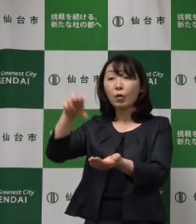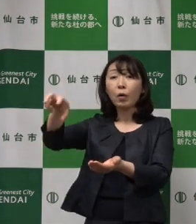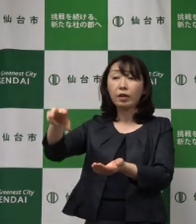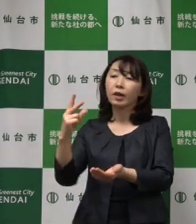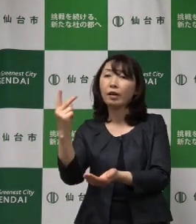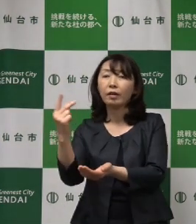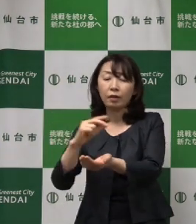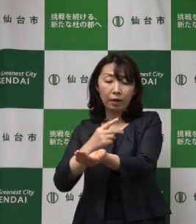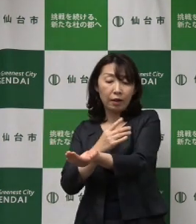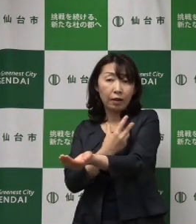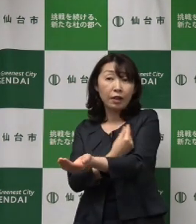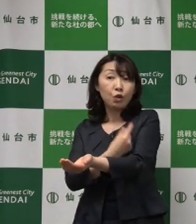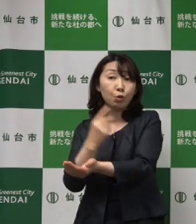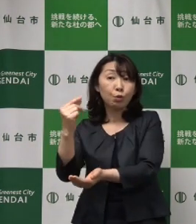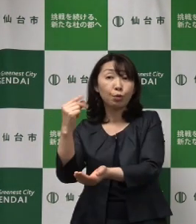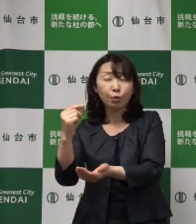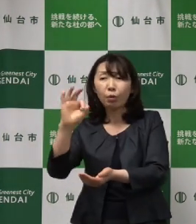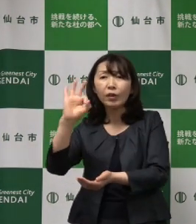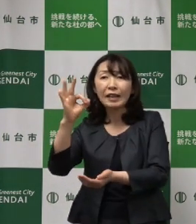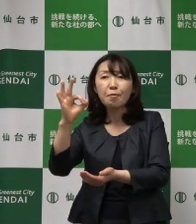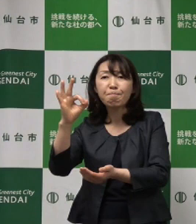単価につきましても、